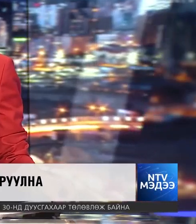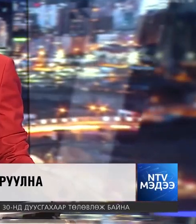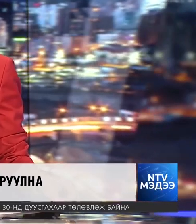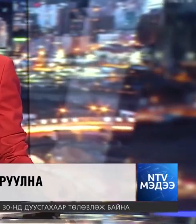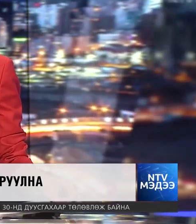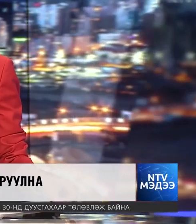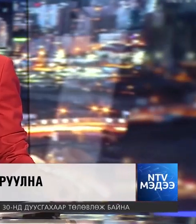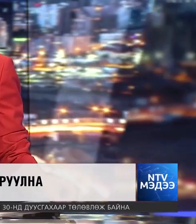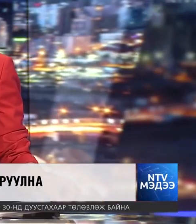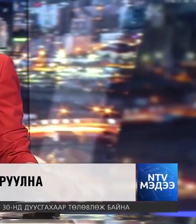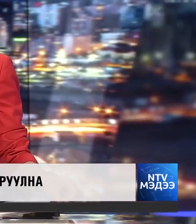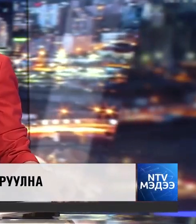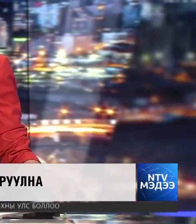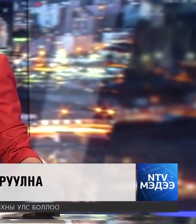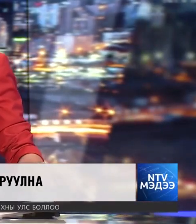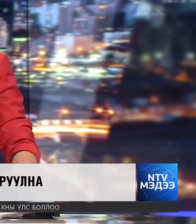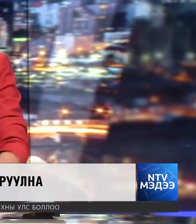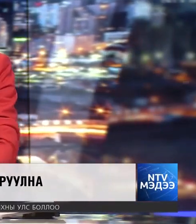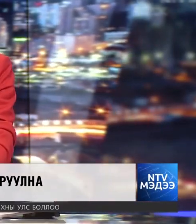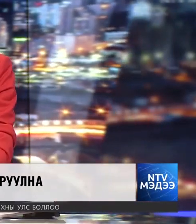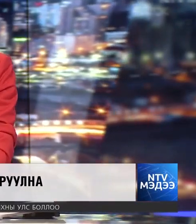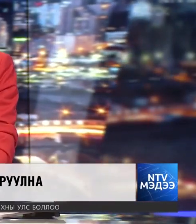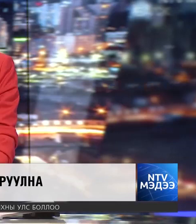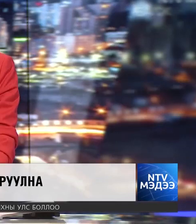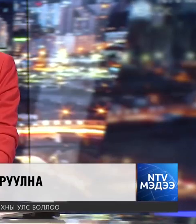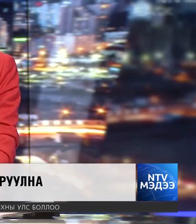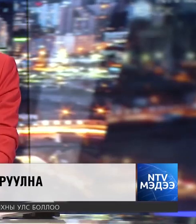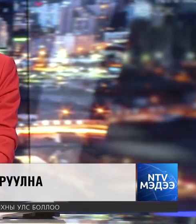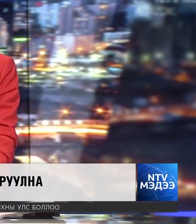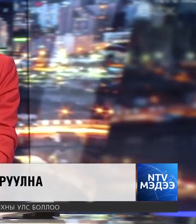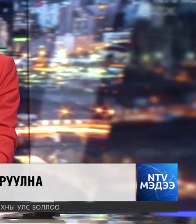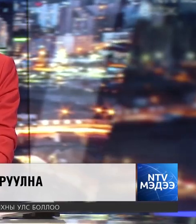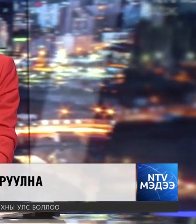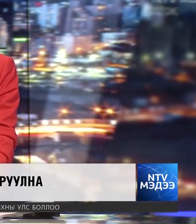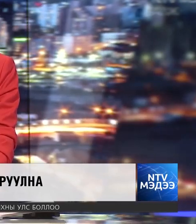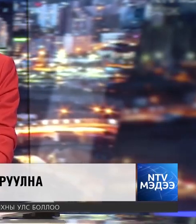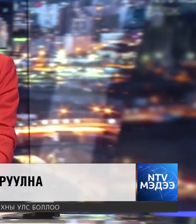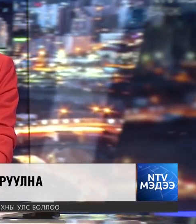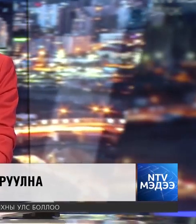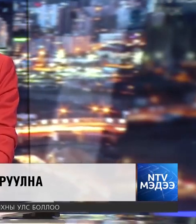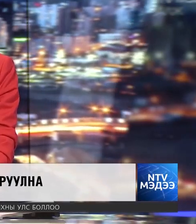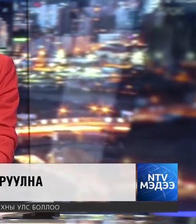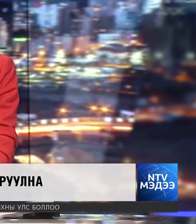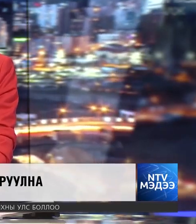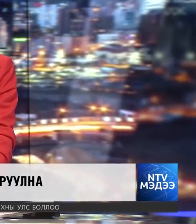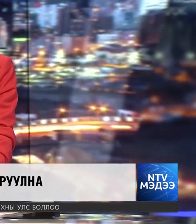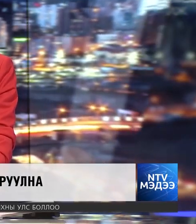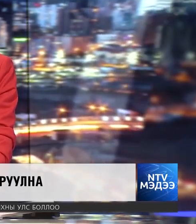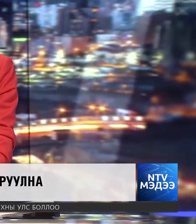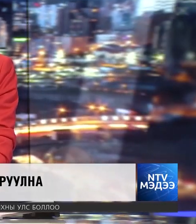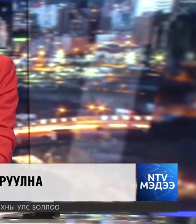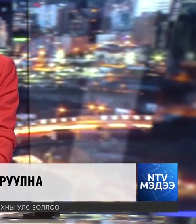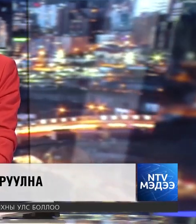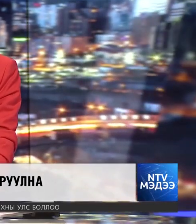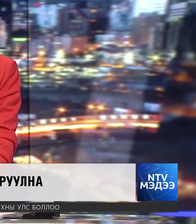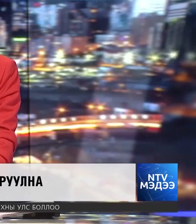Цэцэрлэгийн хүүхдийн бүртгэл өнөөдрөөс энэ Монголиа системээр цахимаар хийгдэж эхэлсэн. Тэгвэл цахим бүртгэлд төрүүлж бүртгүүлсэн нь цэцэрлэгт орно гэсэн ойлголт байхгүй.